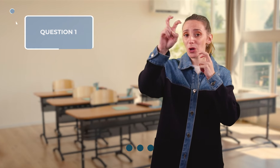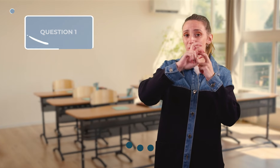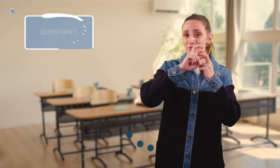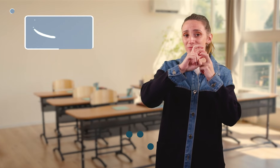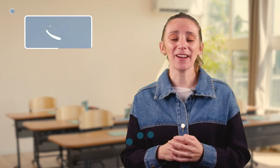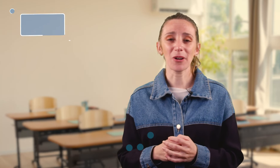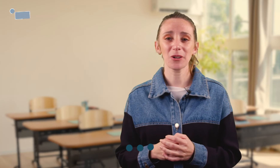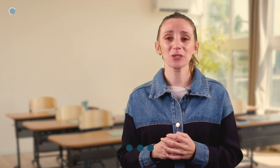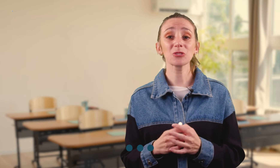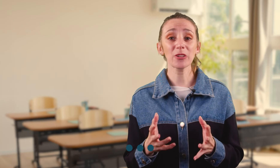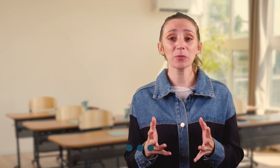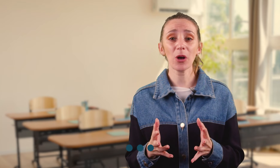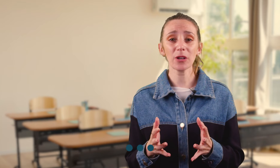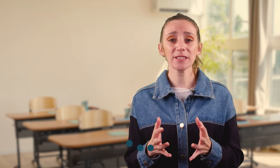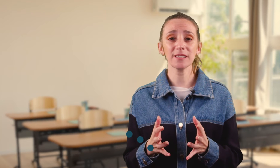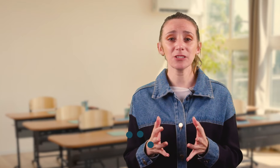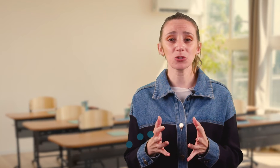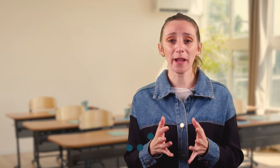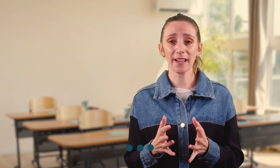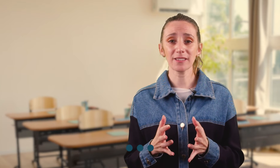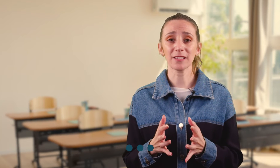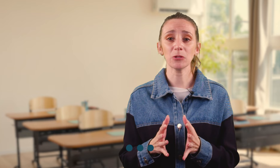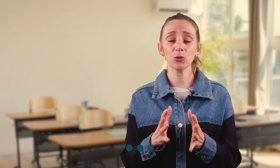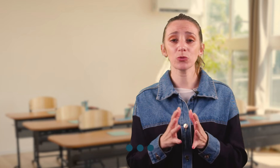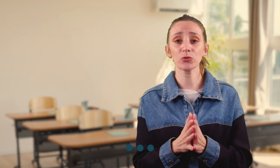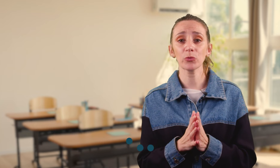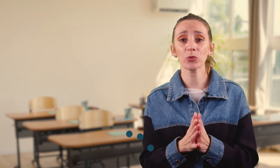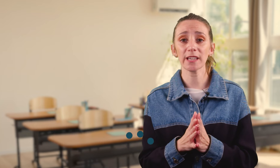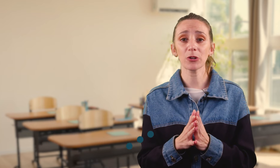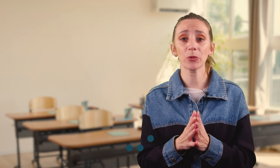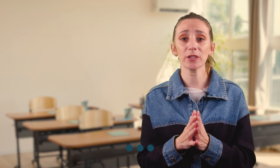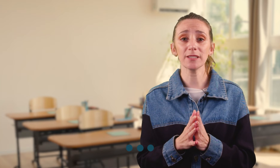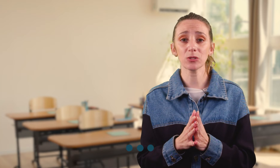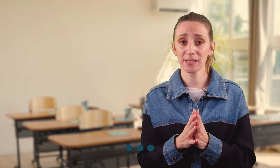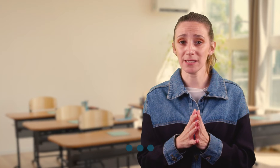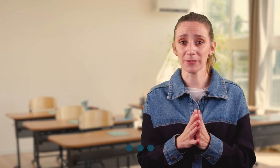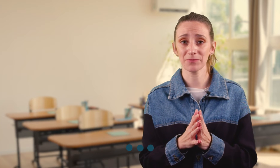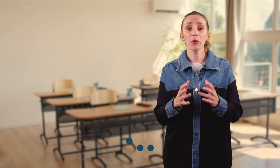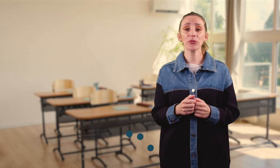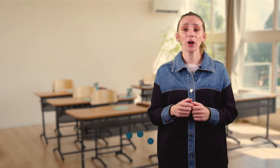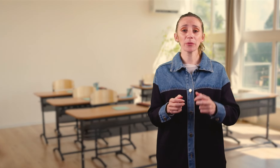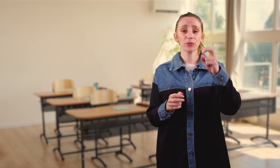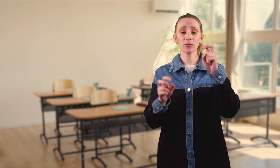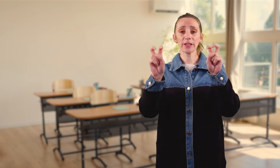transport. Alors, transport, ici je m'arrête 5 minutes pour vous montrer comment il se signe. Proforme, vous avez